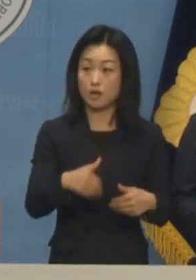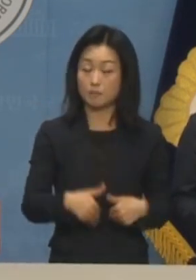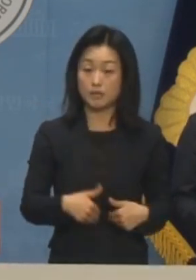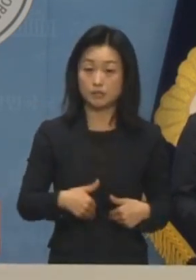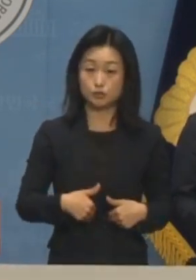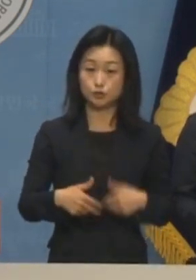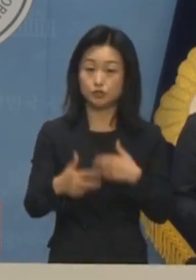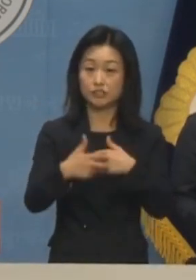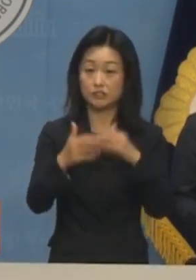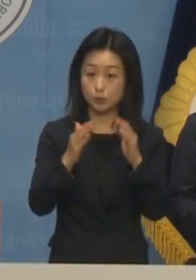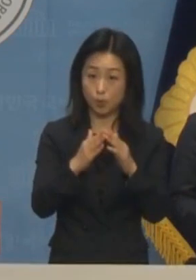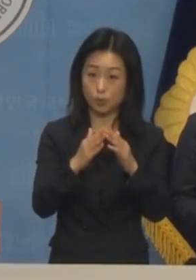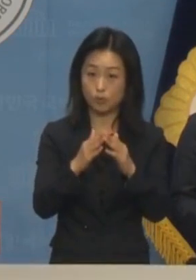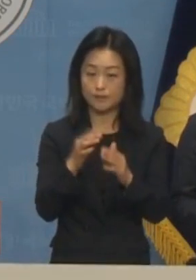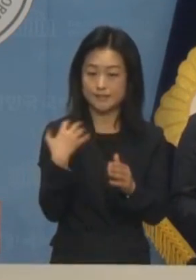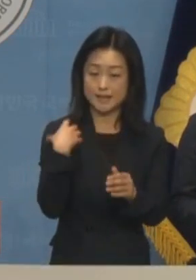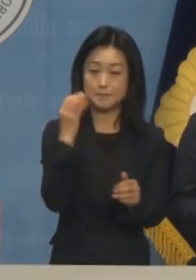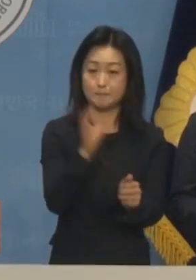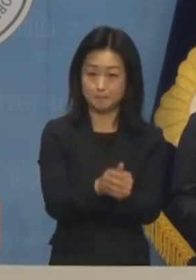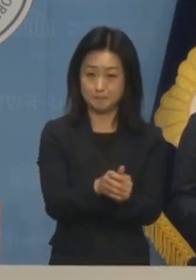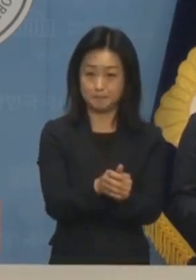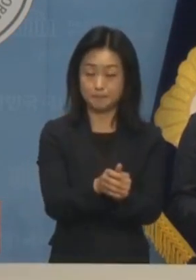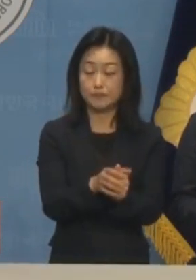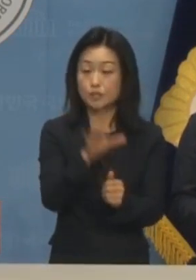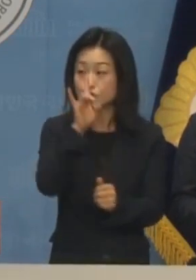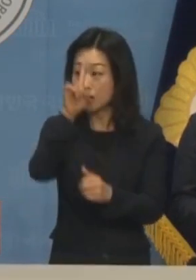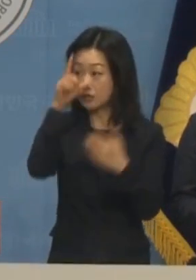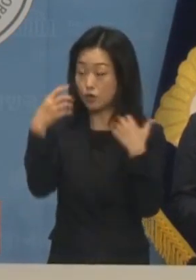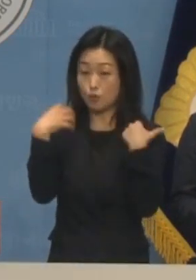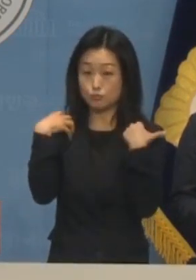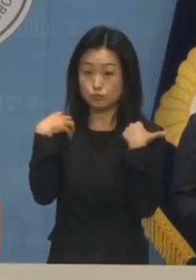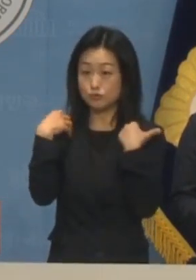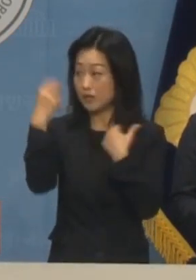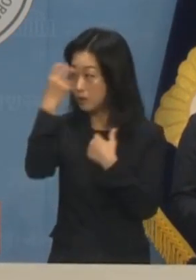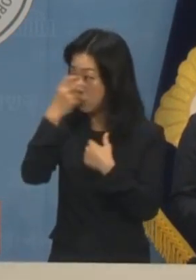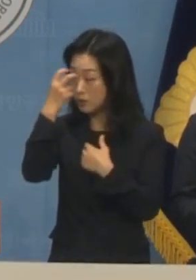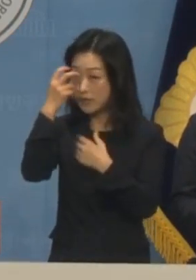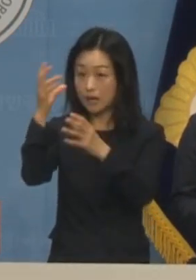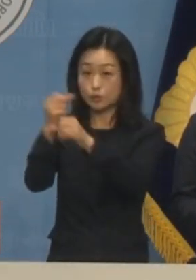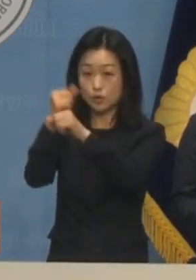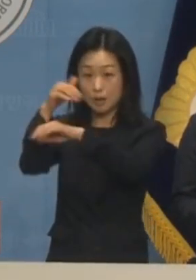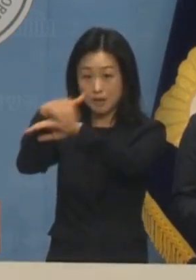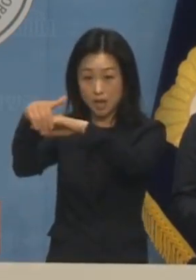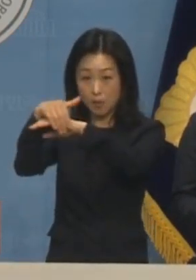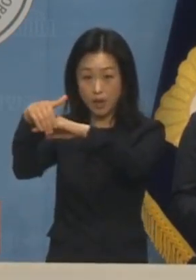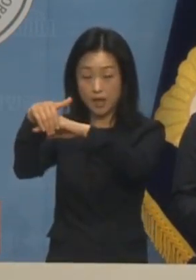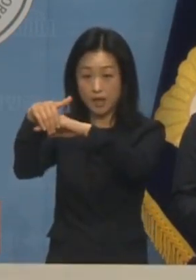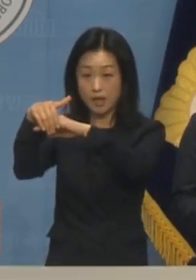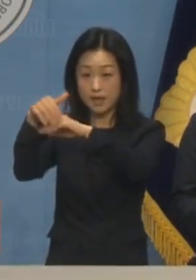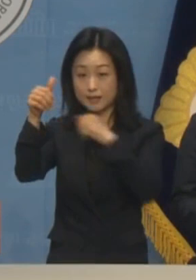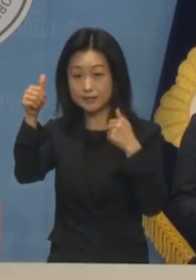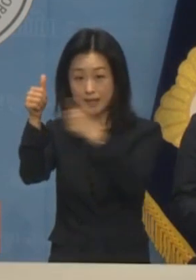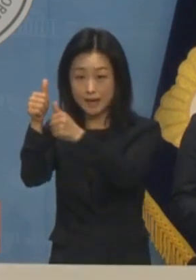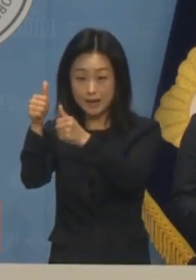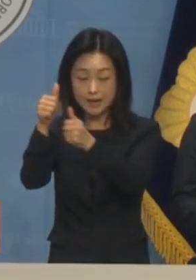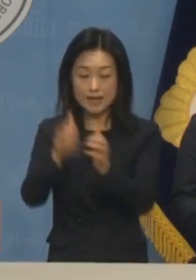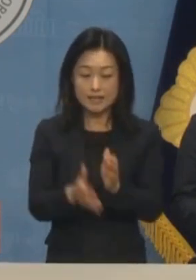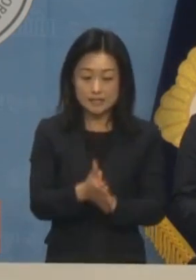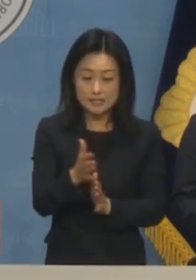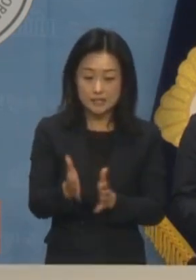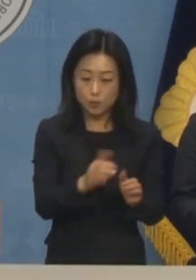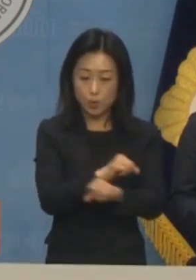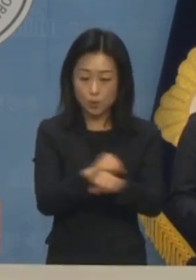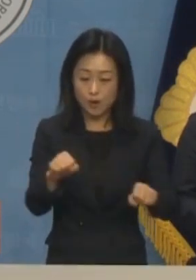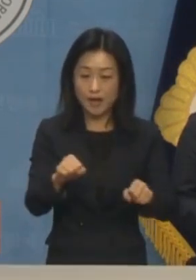의료를 책임지도록 했습니다. 중앙정부의 실태조사와 종합계획에 근거하여 시도